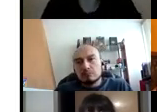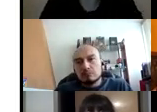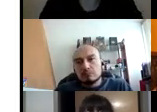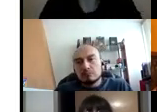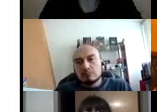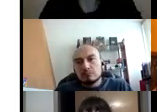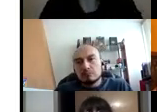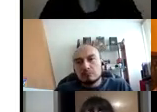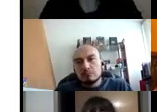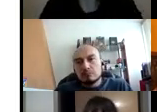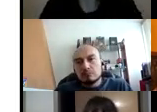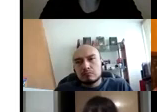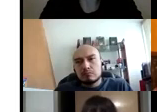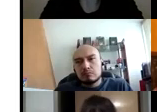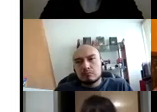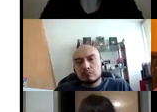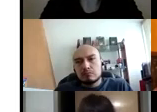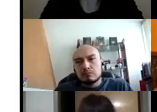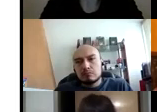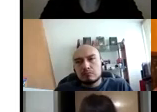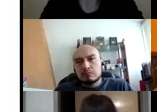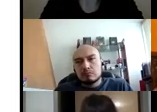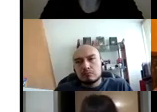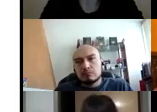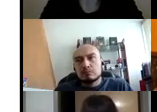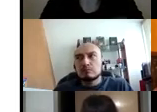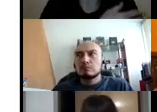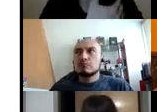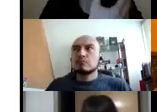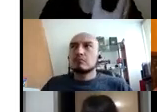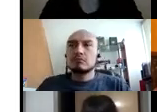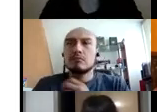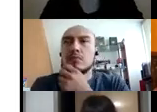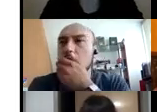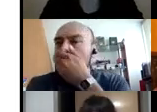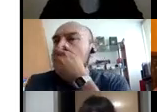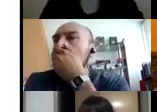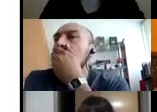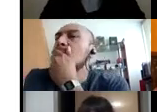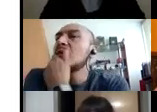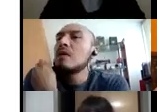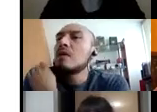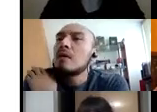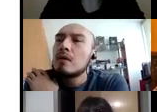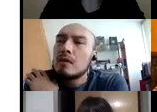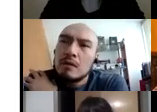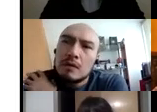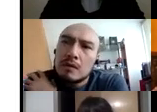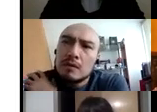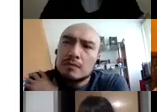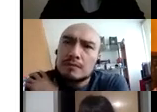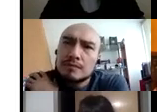observar cada uno de los recursos lingüísticos dentro de esta importancia que es visual y espacial, ¿no? Que